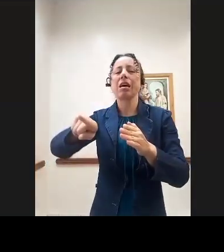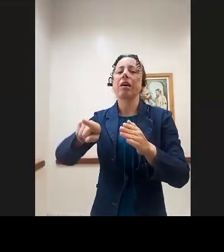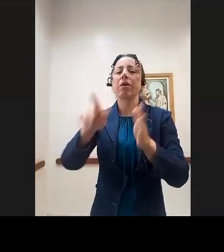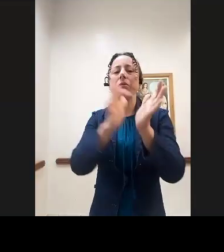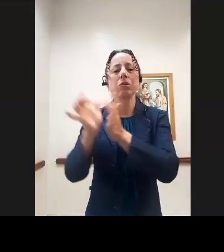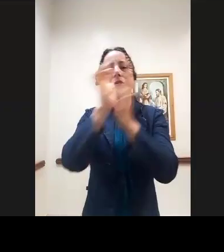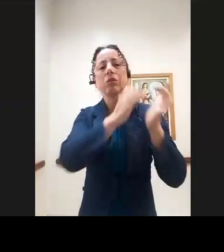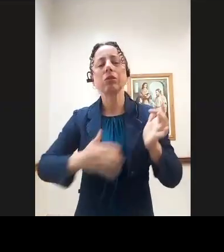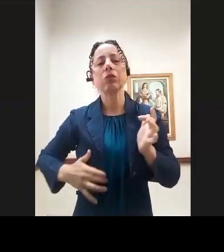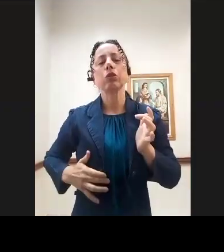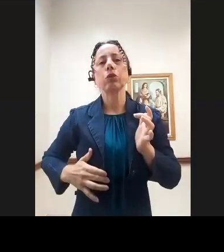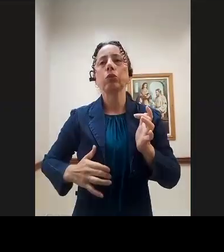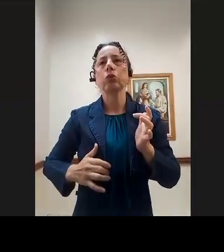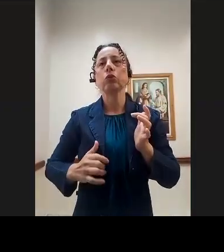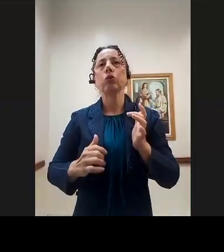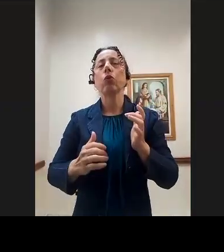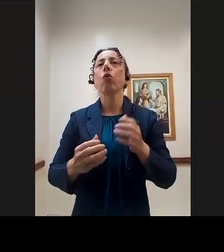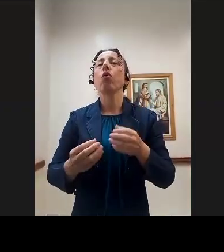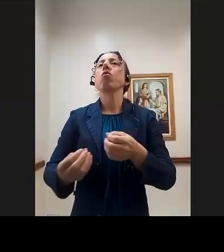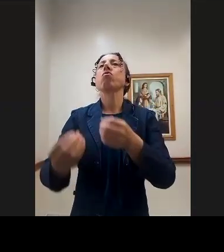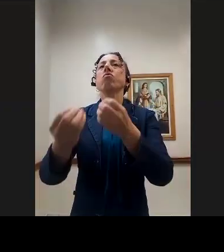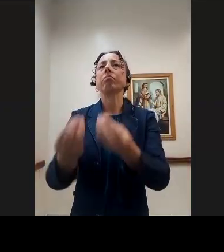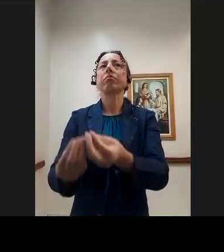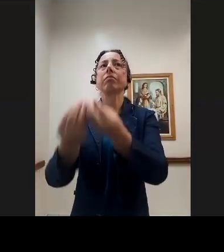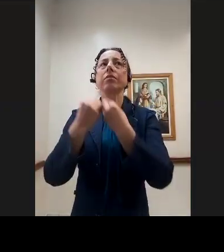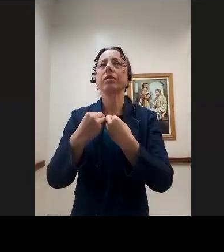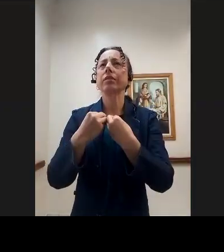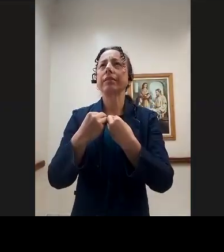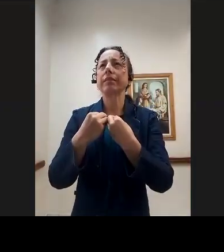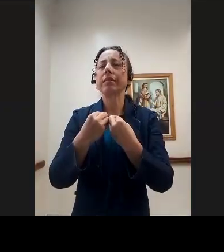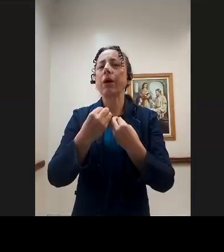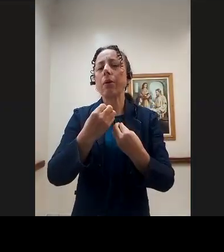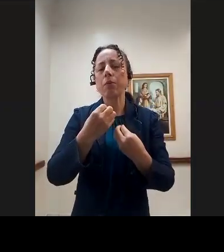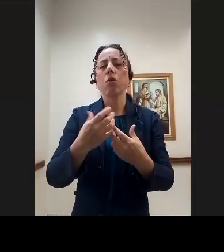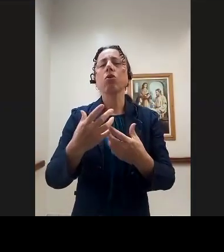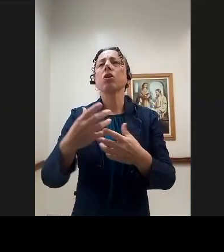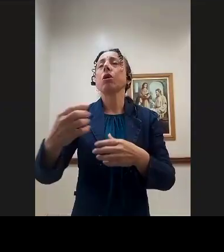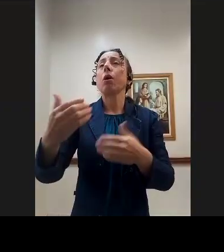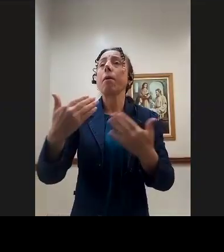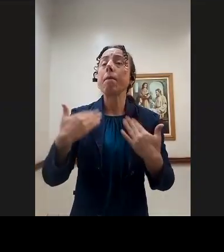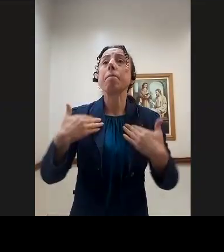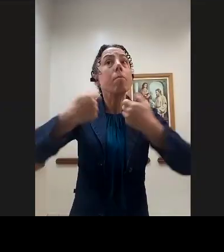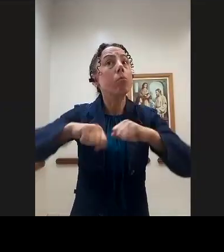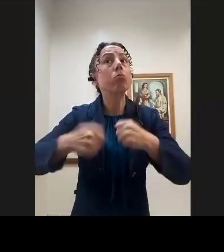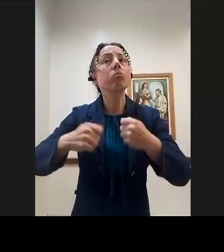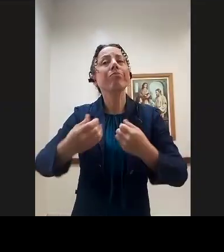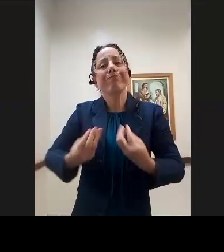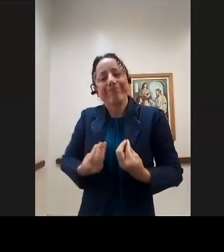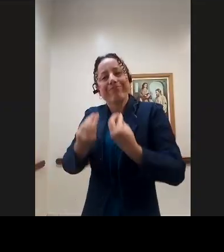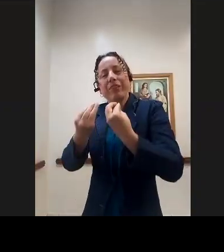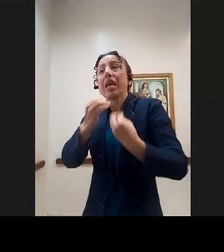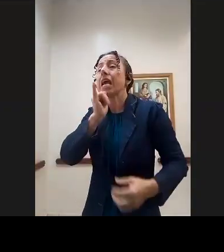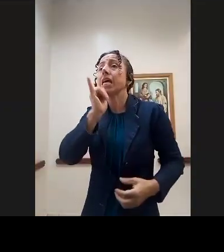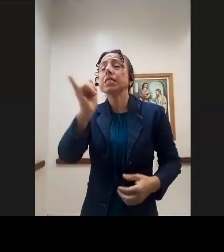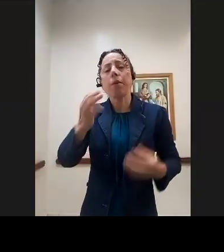esse vazio. Eu tive que ser o exemplo para minha família. Eu tive que procurar primeiro o Senhor, caminhar com o Senhor para minha família